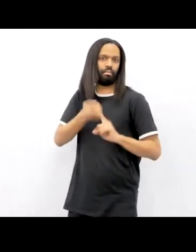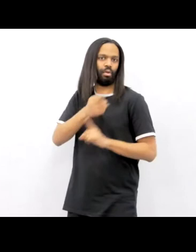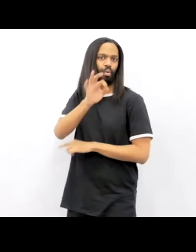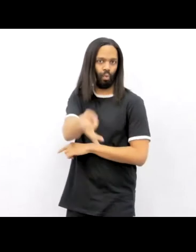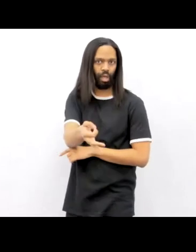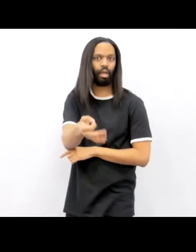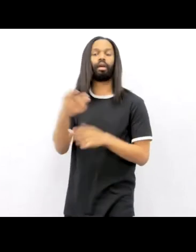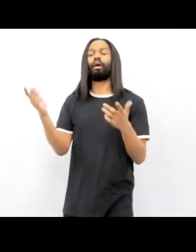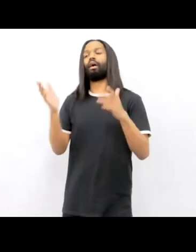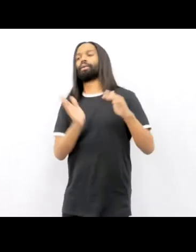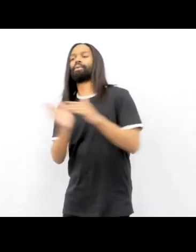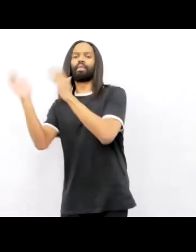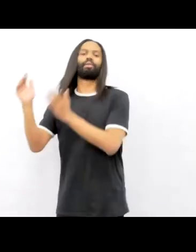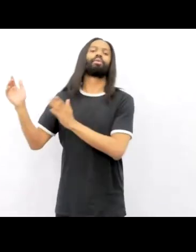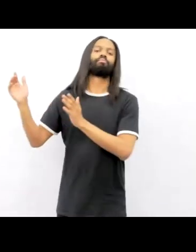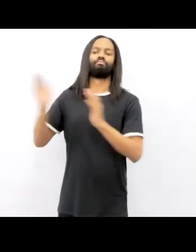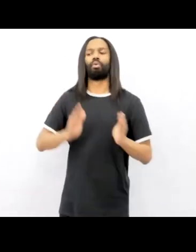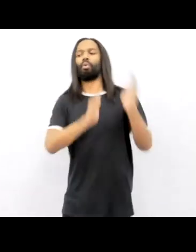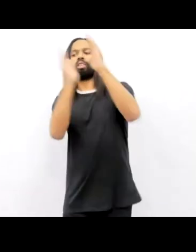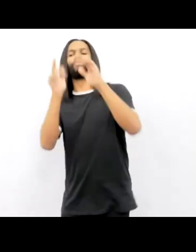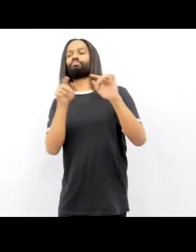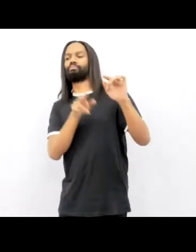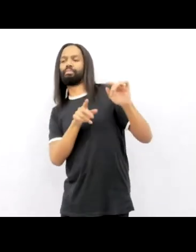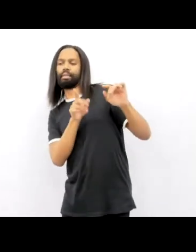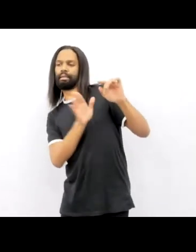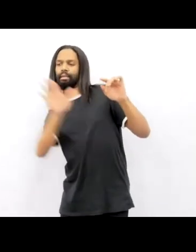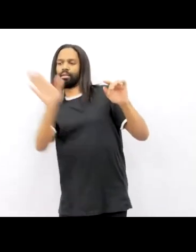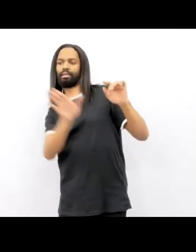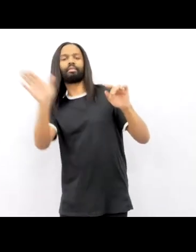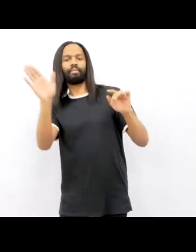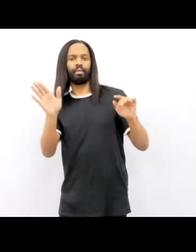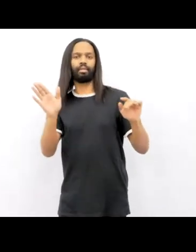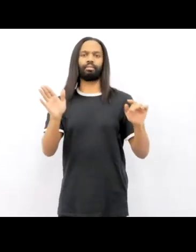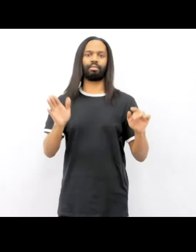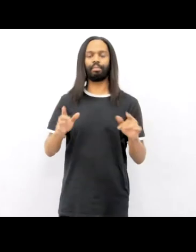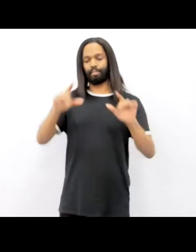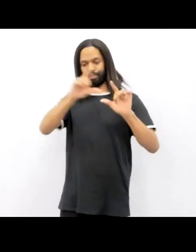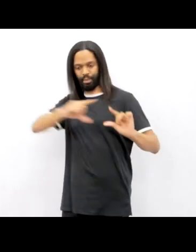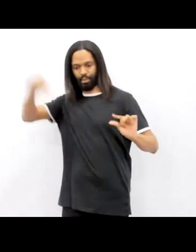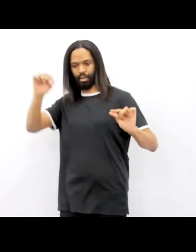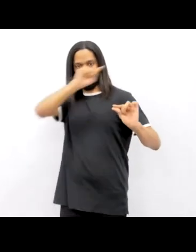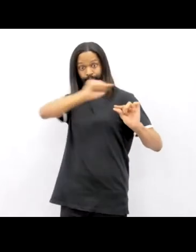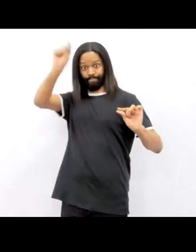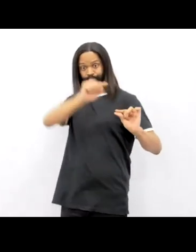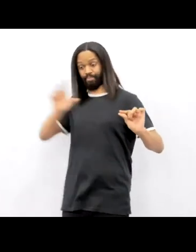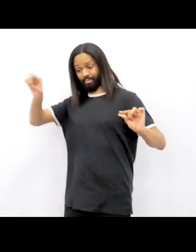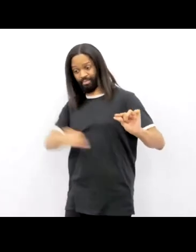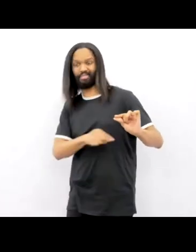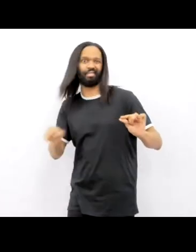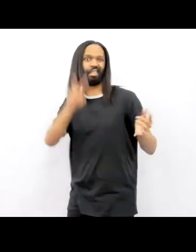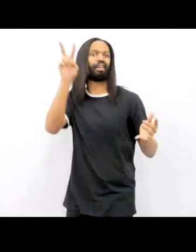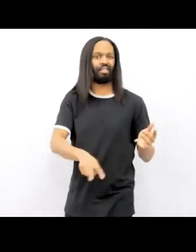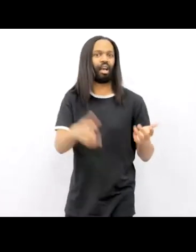entre le canal et la meurtre, ou le long du canal et le long de la meurtre, territoire qui, pour nous, dans les années qui viennent, est un territoire vraiment